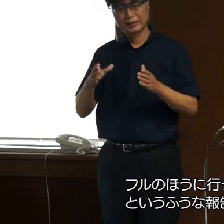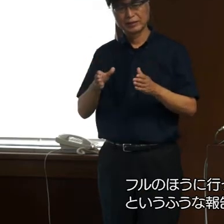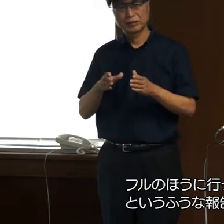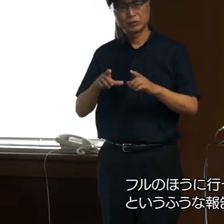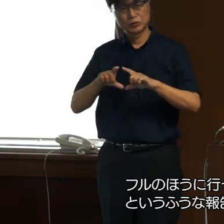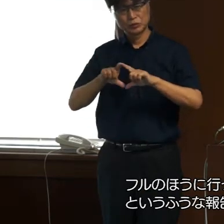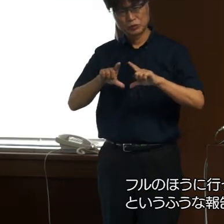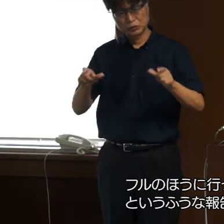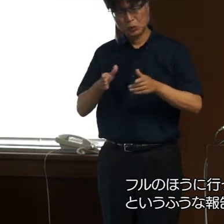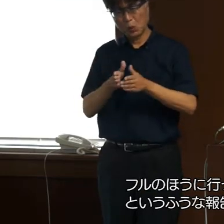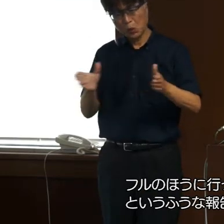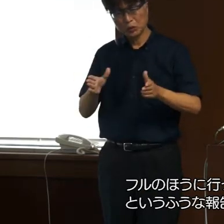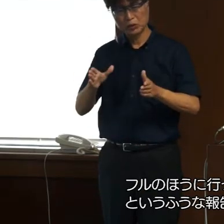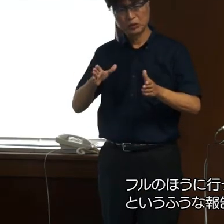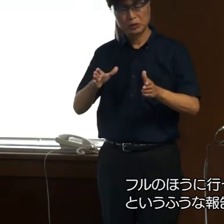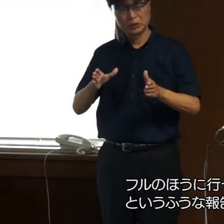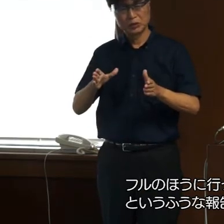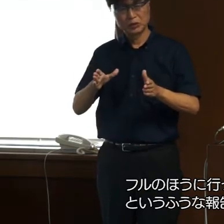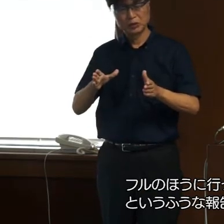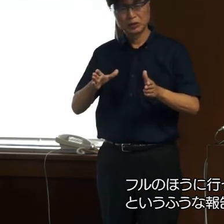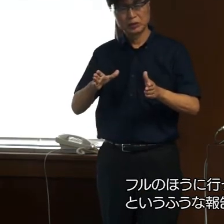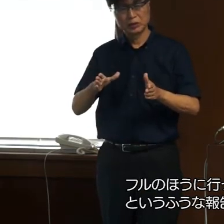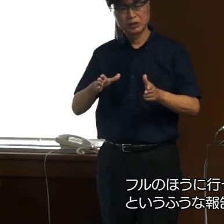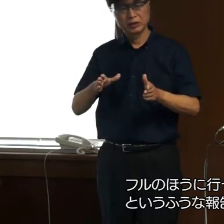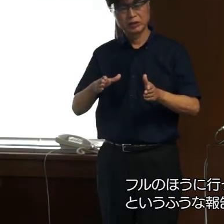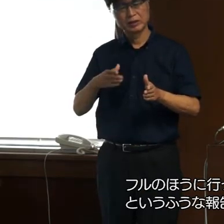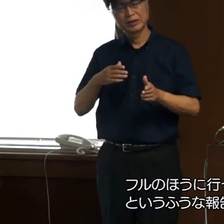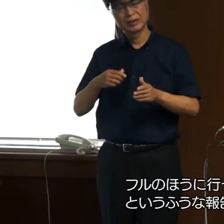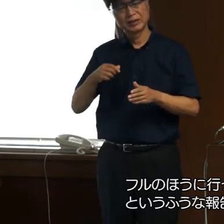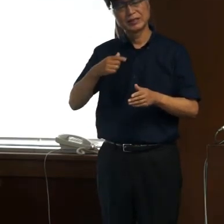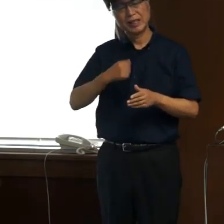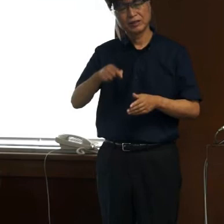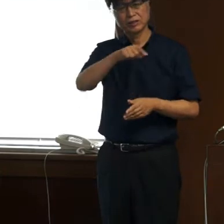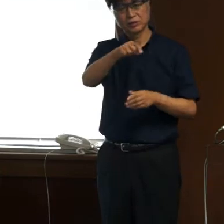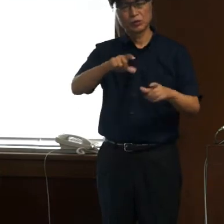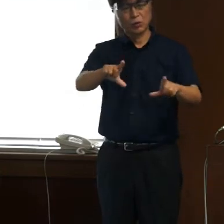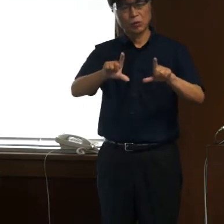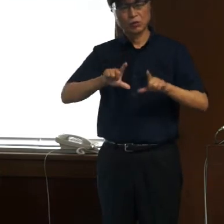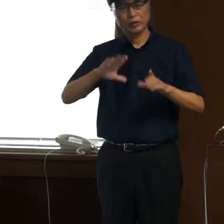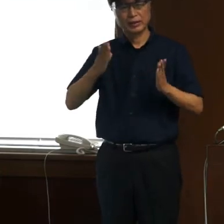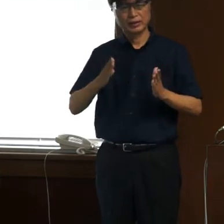な報告は出ておりません。